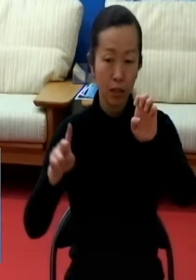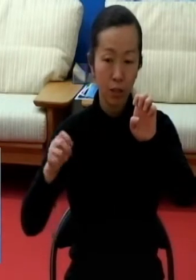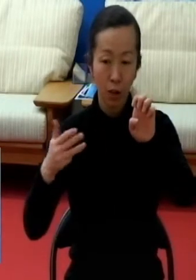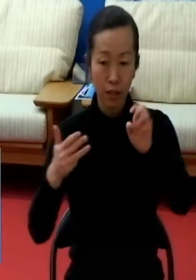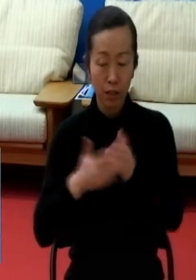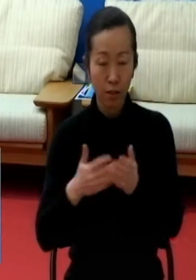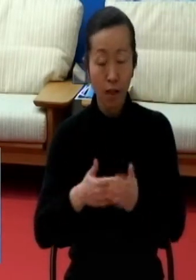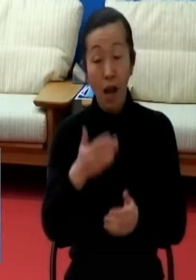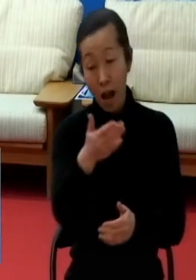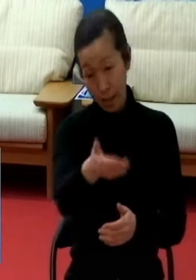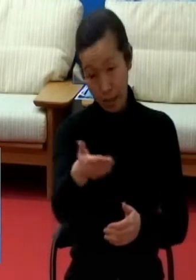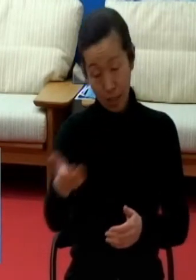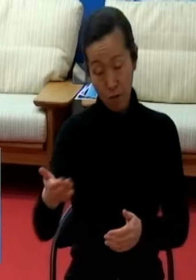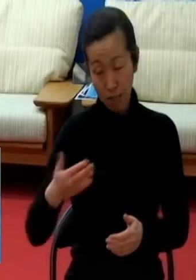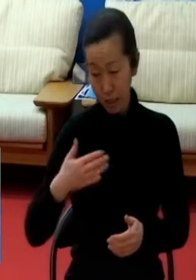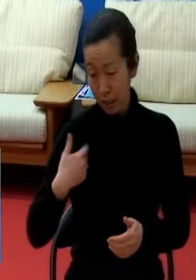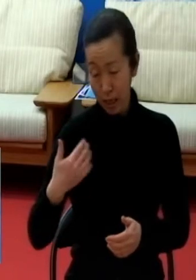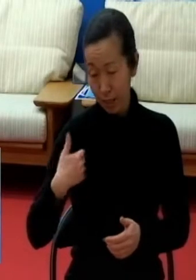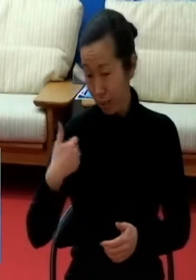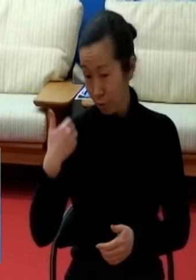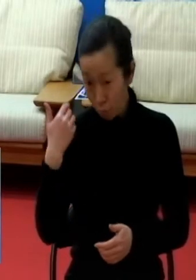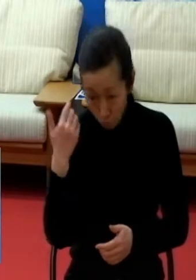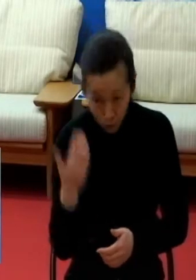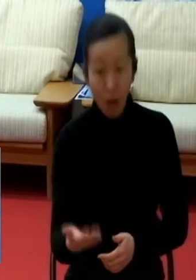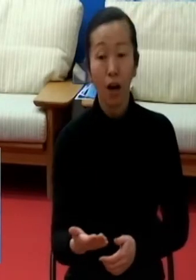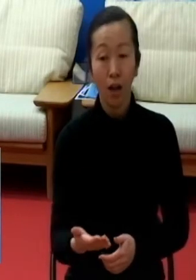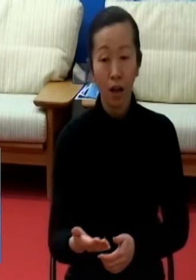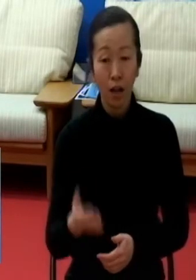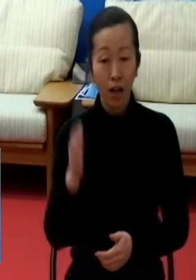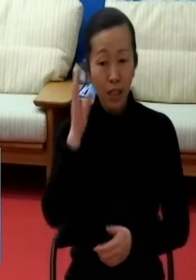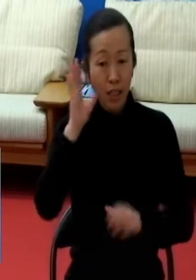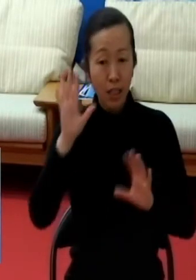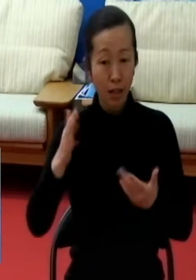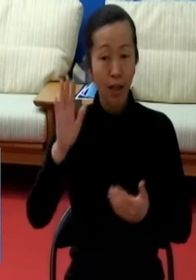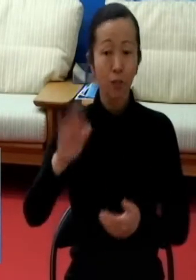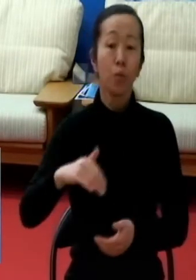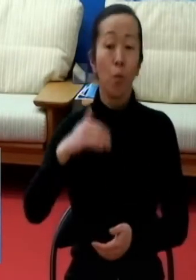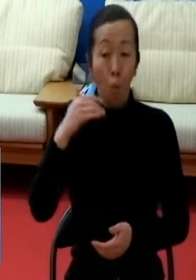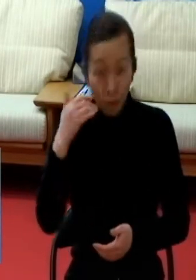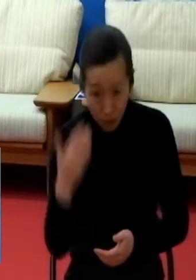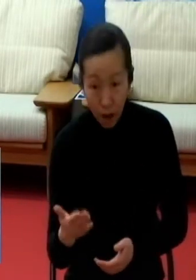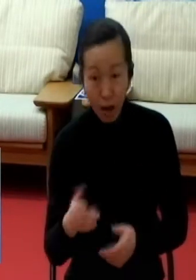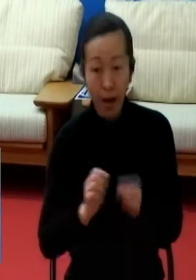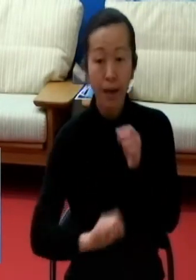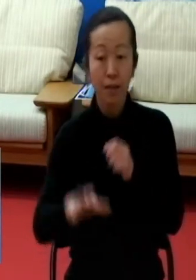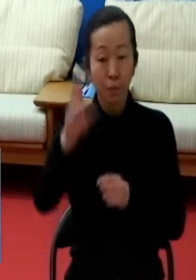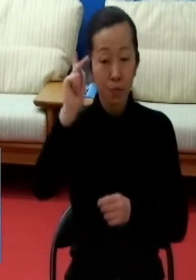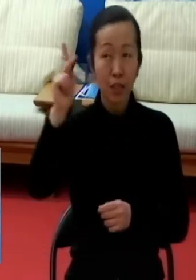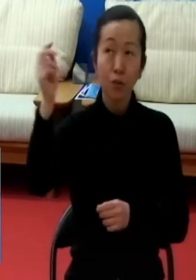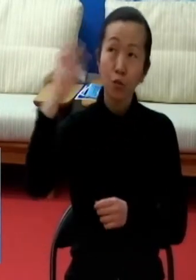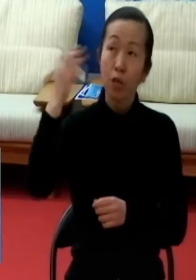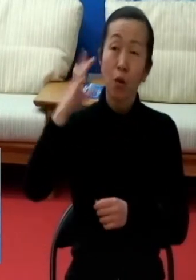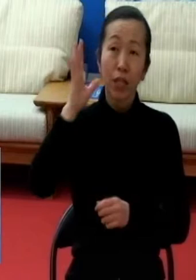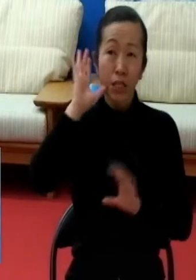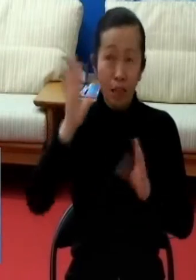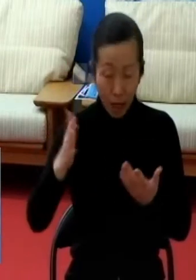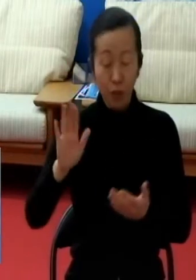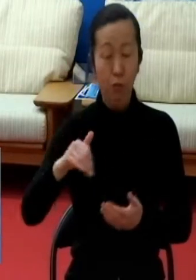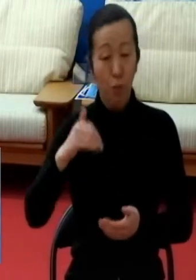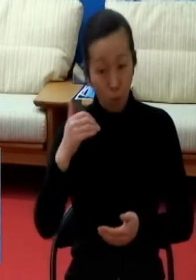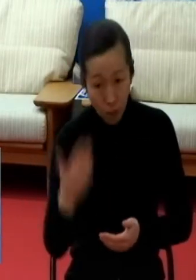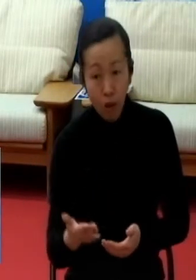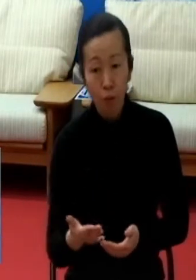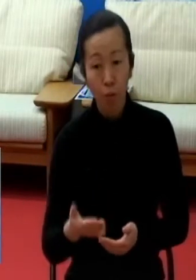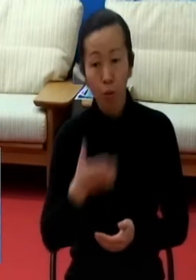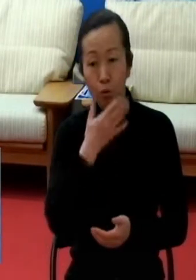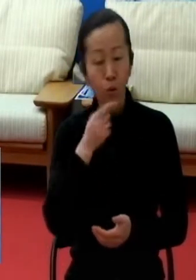ないのか、 이 영원하신 하나님의 소리를 この永遠なる神の蜜げ 예, を、 이 복음을 この福音を 너는 듣지